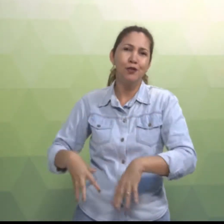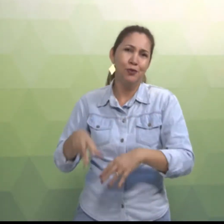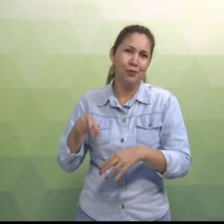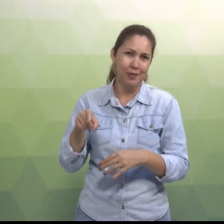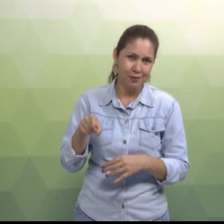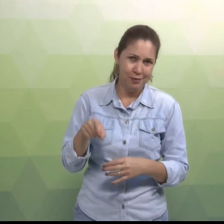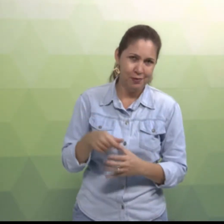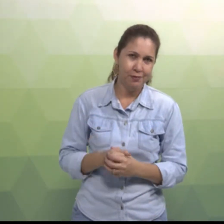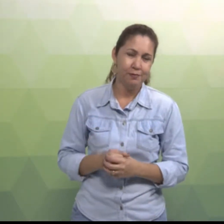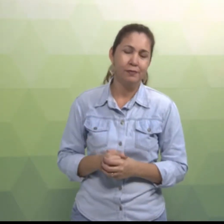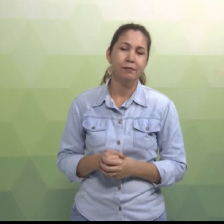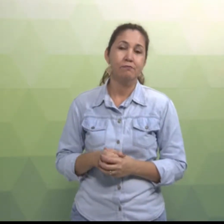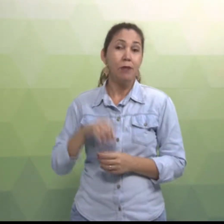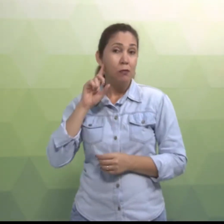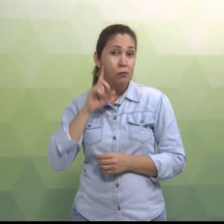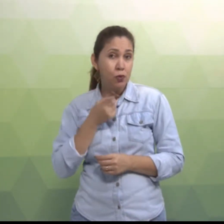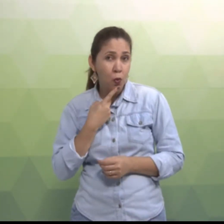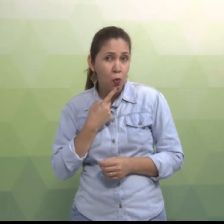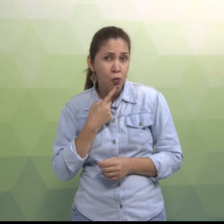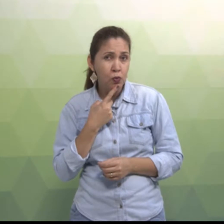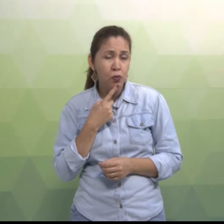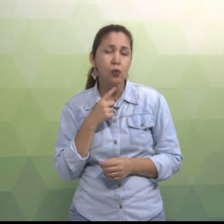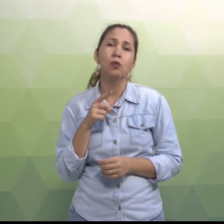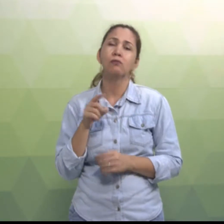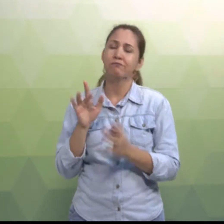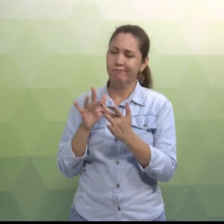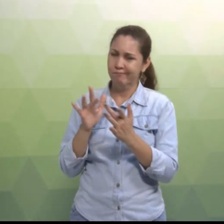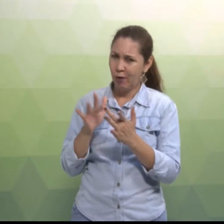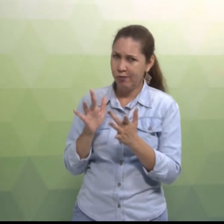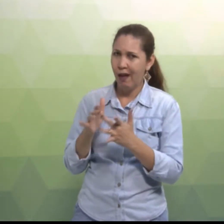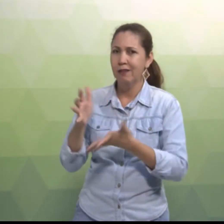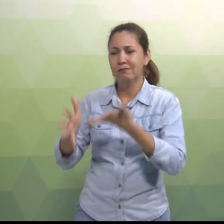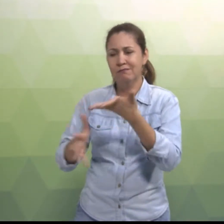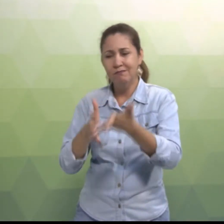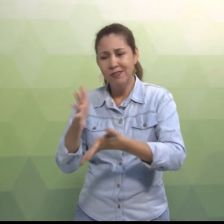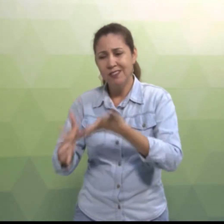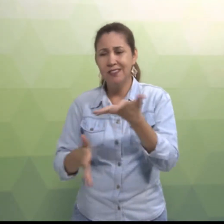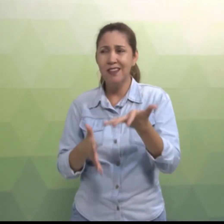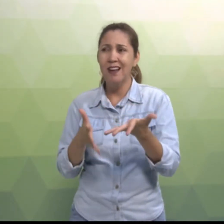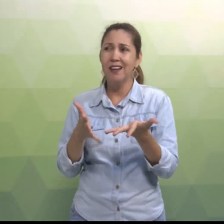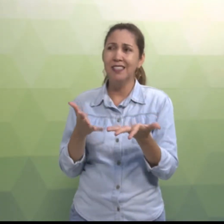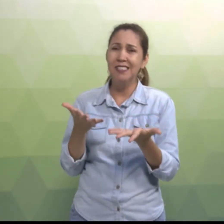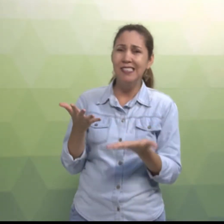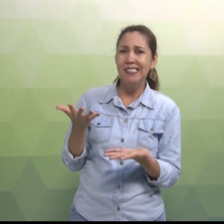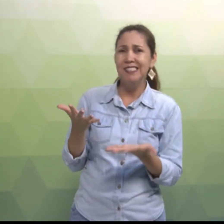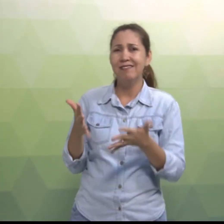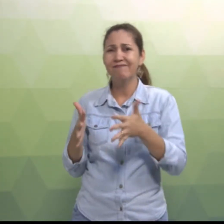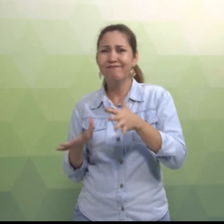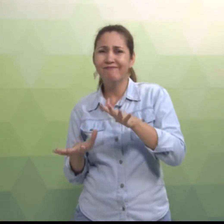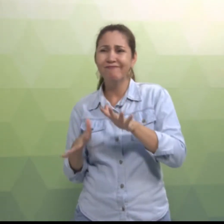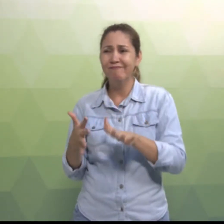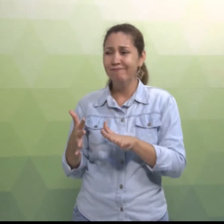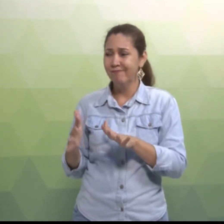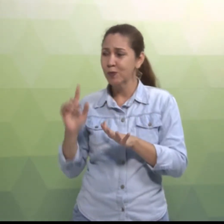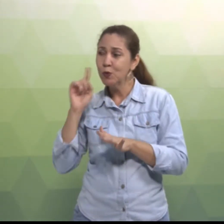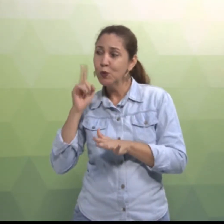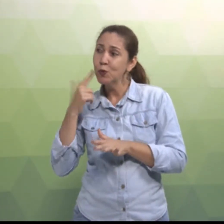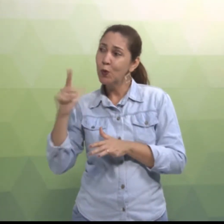poucos profissionais na área, o trabalho fica prejudicado. Então, o surdo quase não tem contato